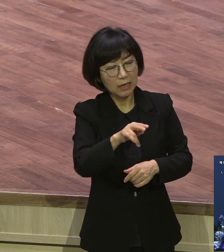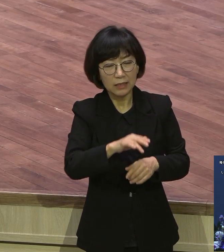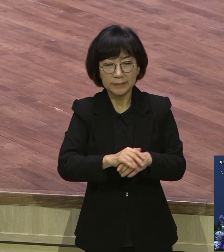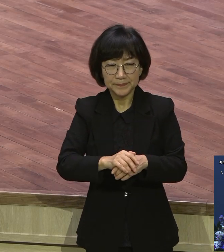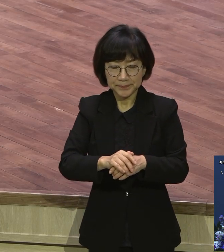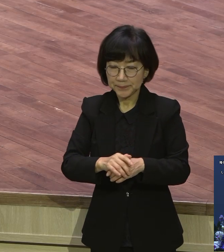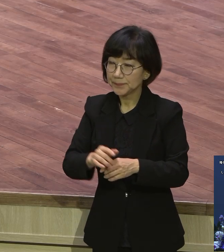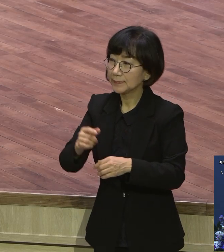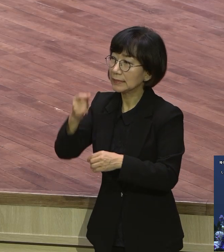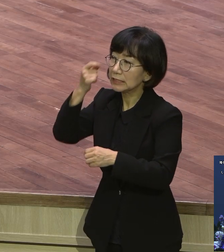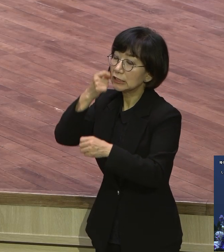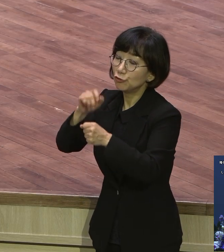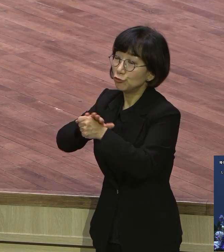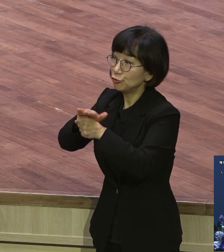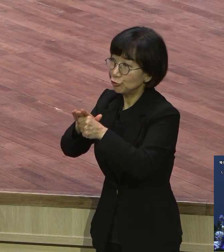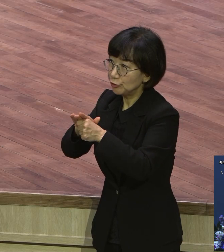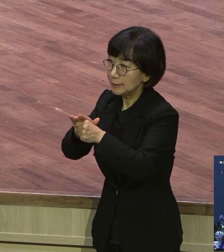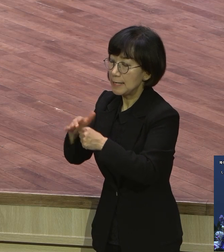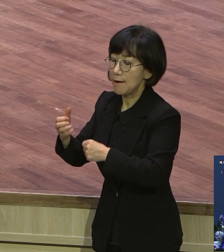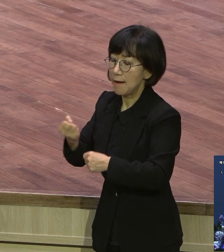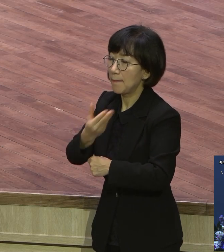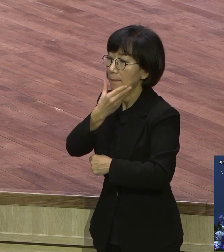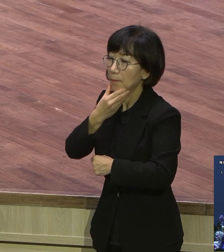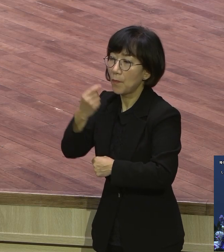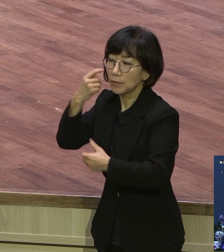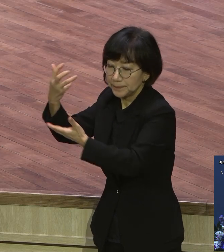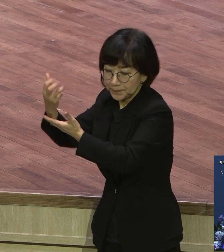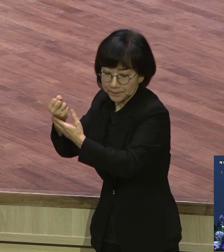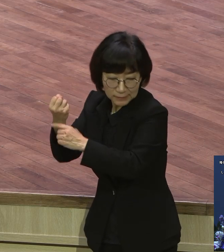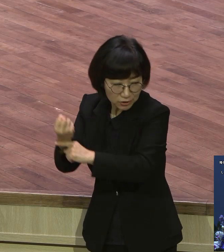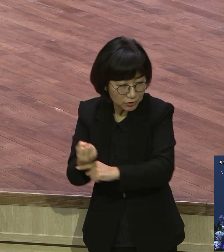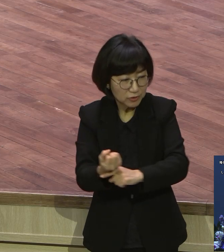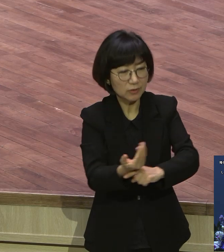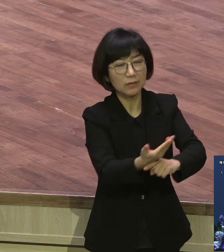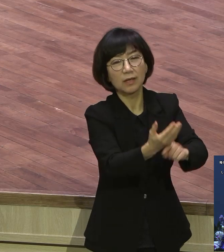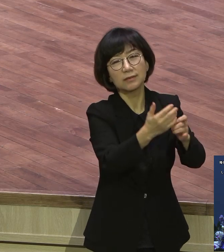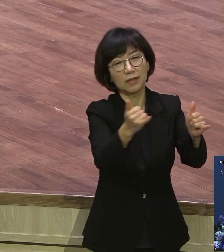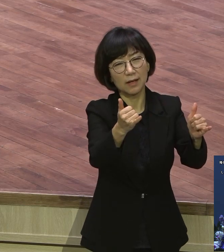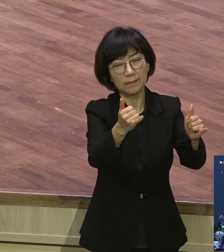전하는 자의 축복 너무 소중하지요